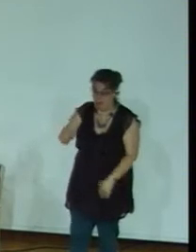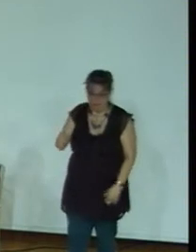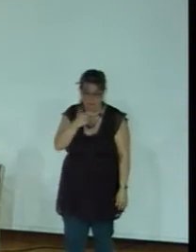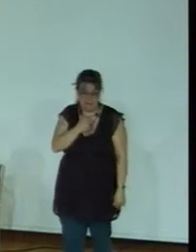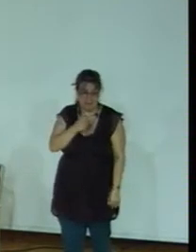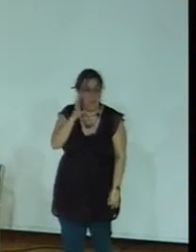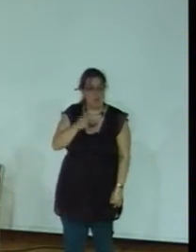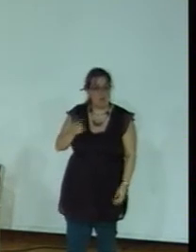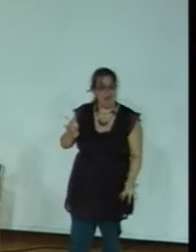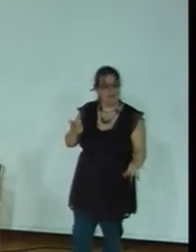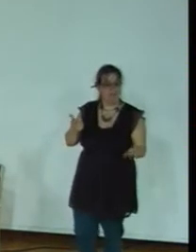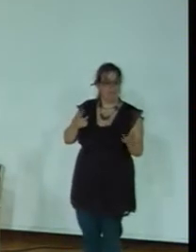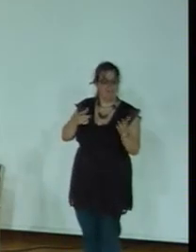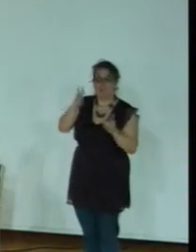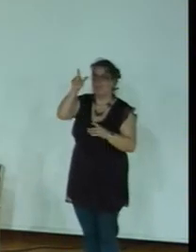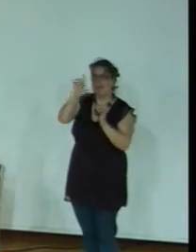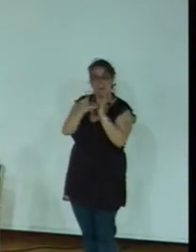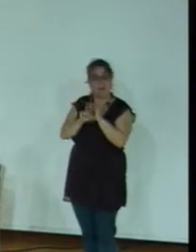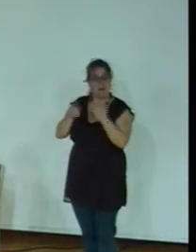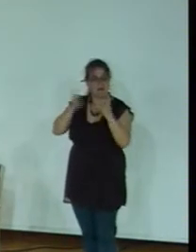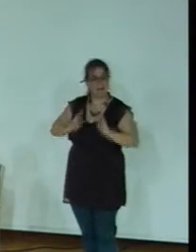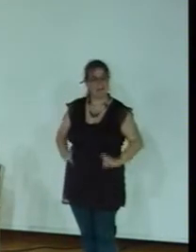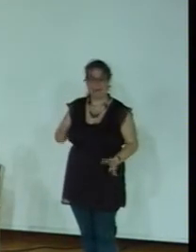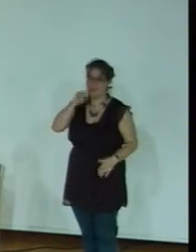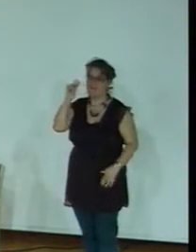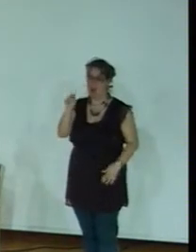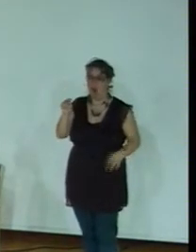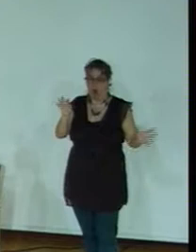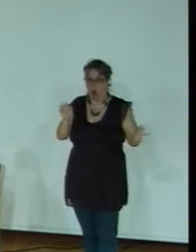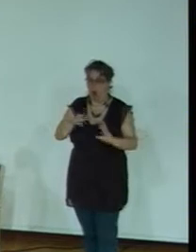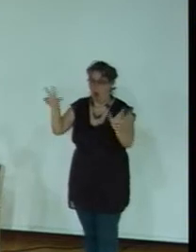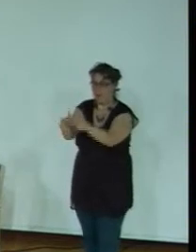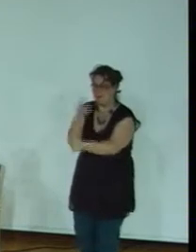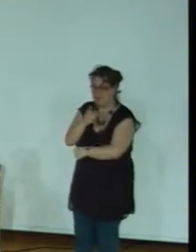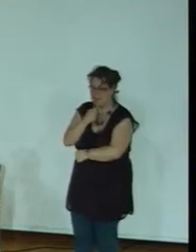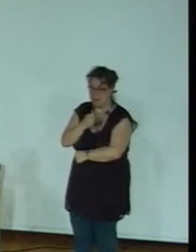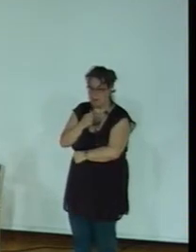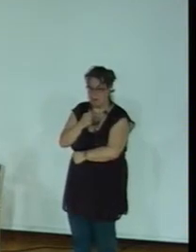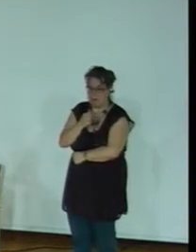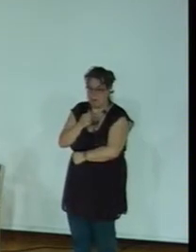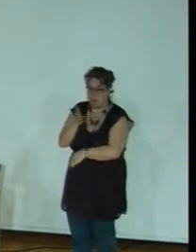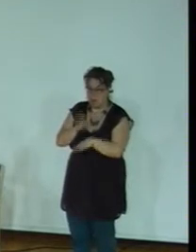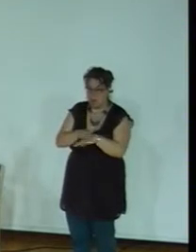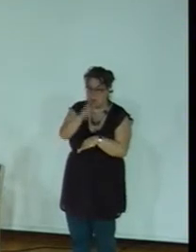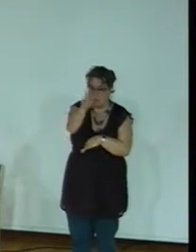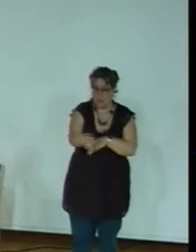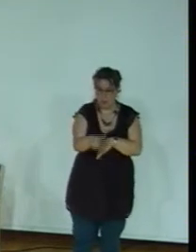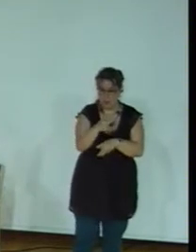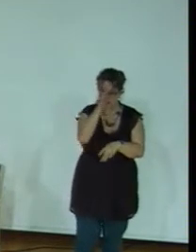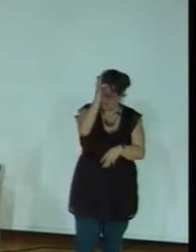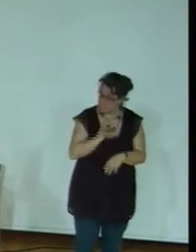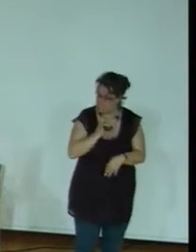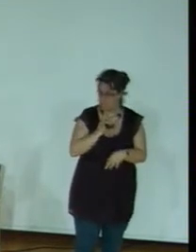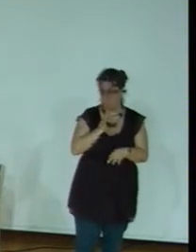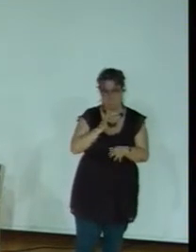et à la compréhension, c'est beaucoup plus facile. Donc la surveillance massive est très inefficace contre des ennemis déterminés, et